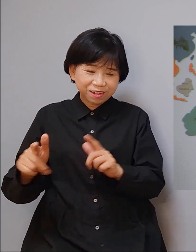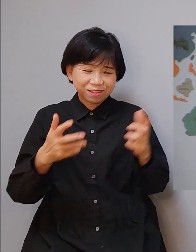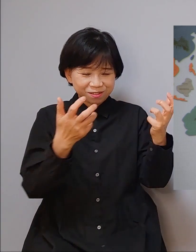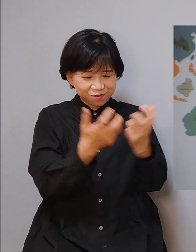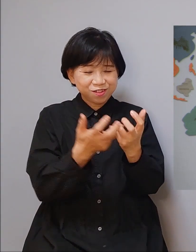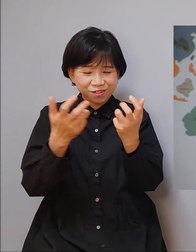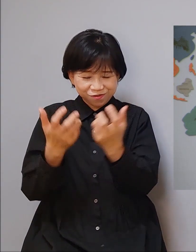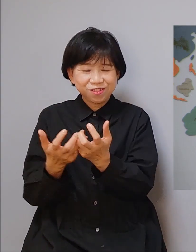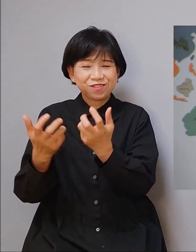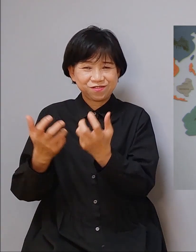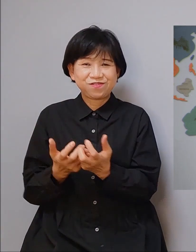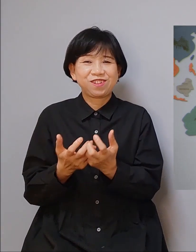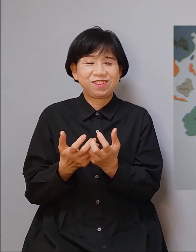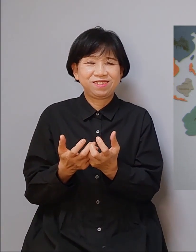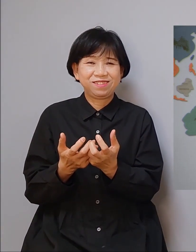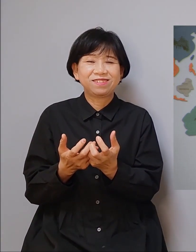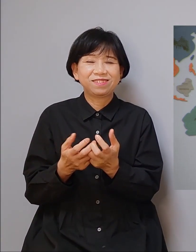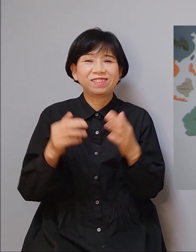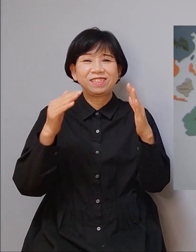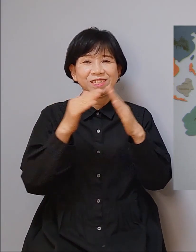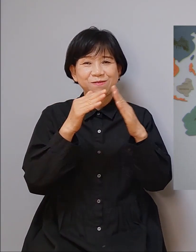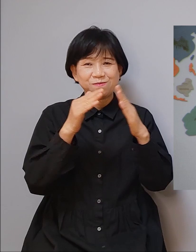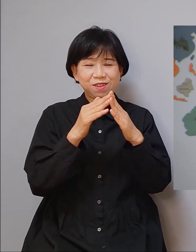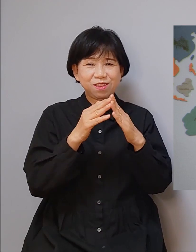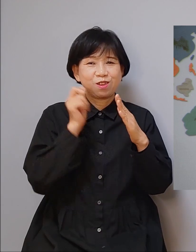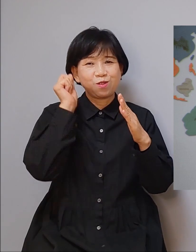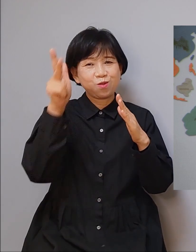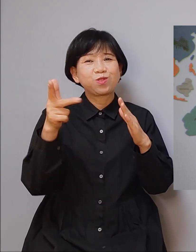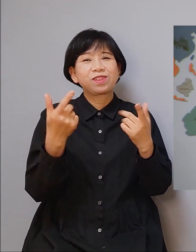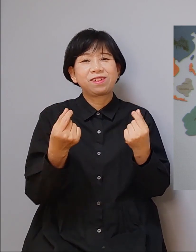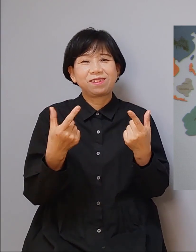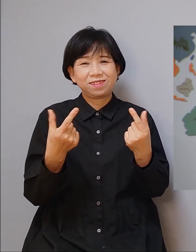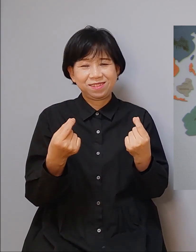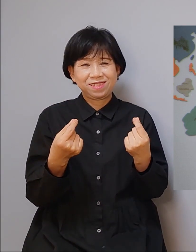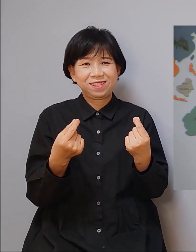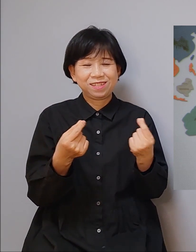뭐가 필요한지 마치 호텔처럼